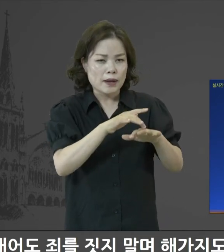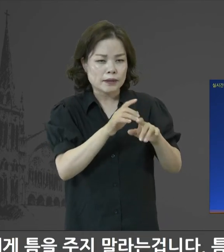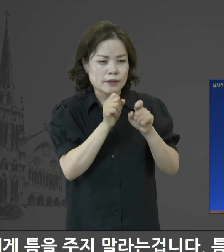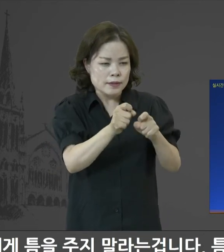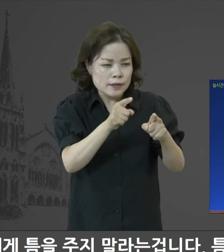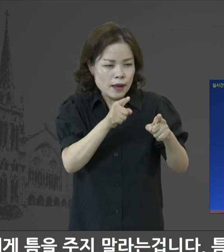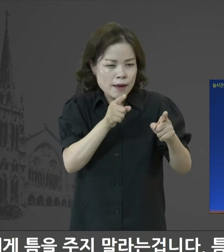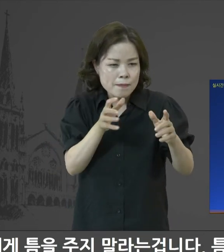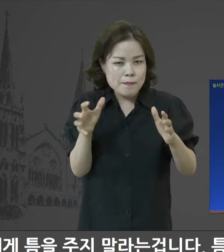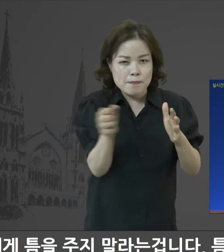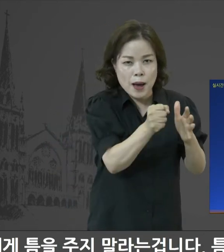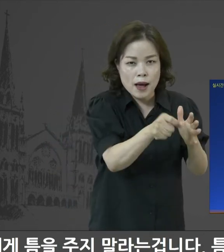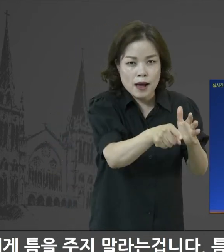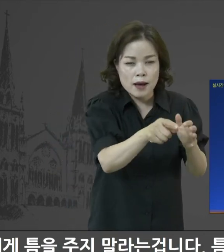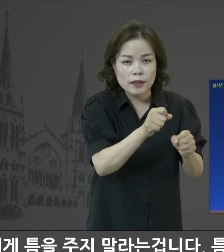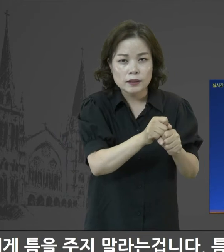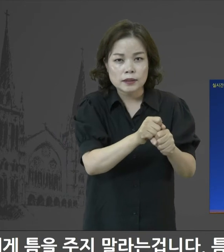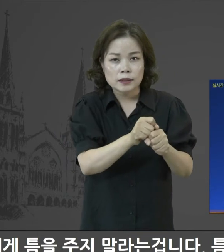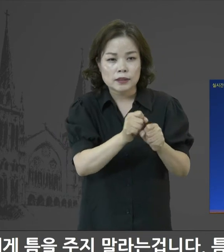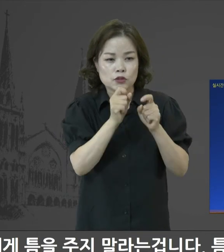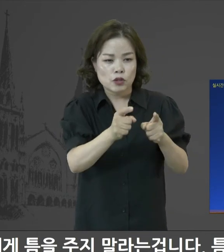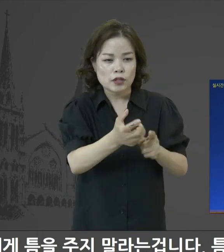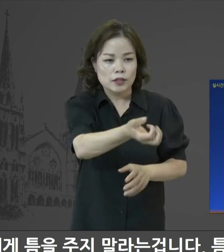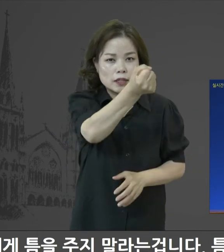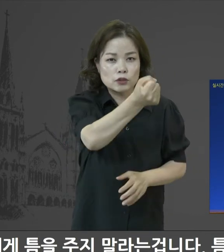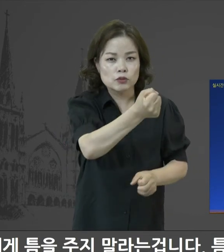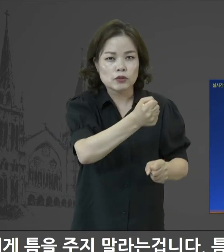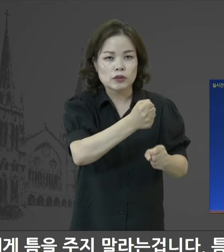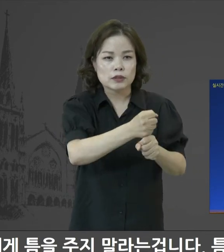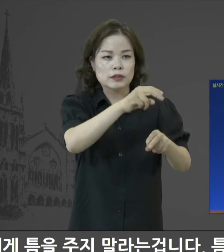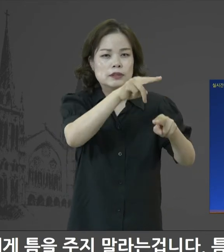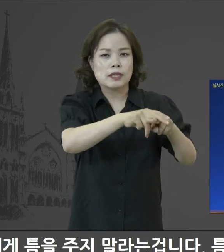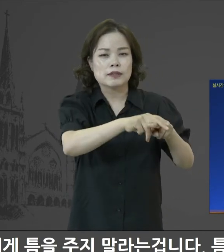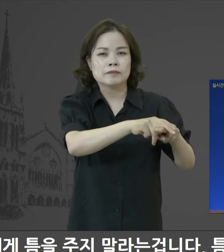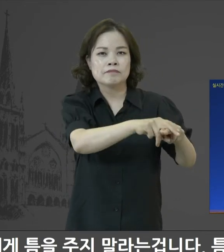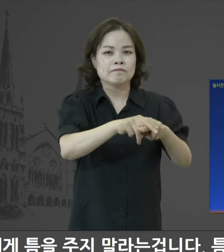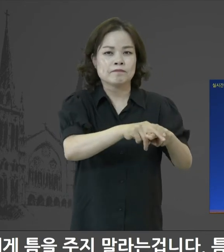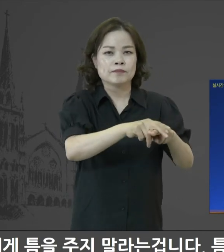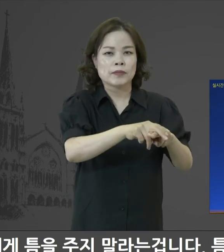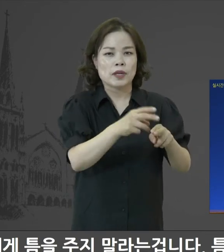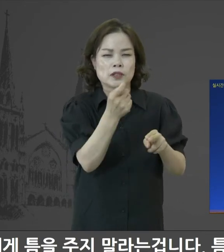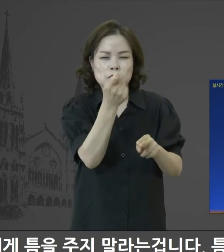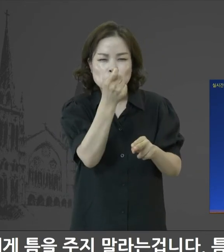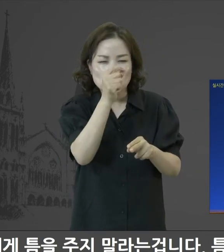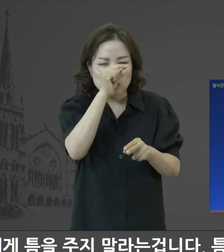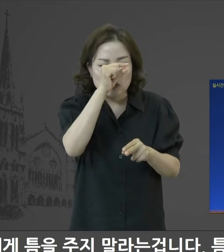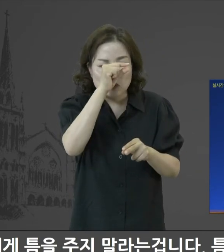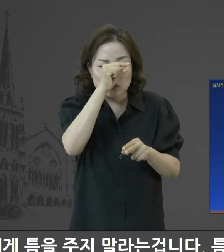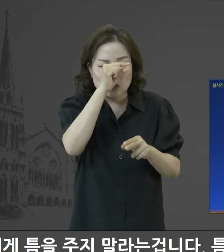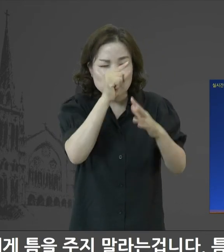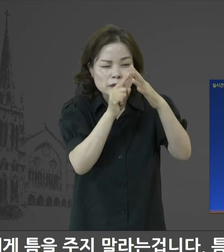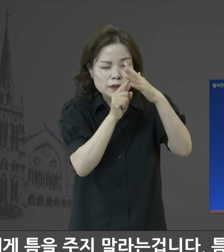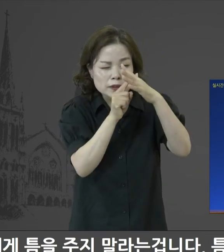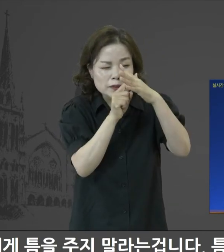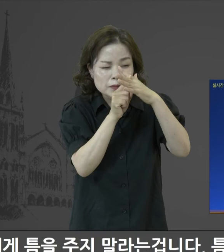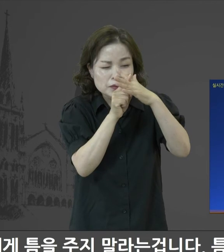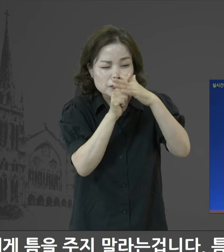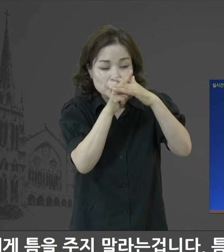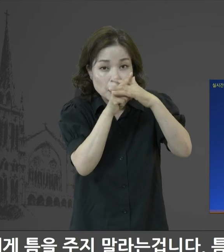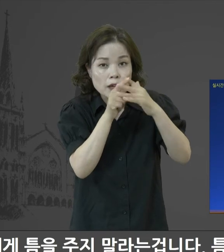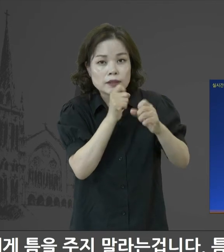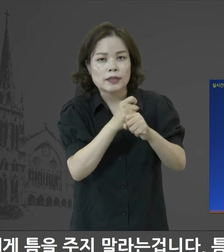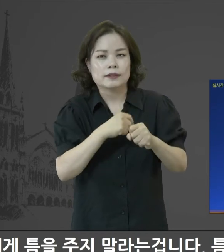타고 들어와서 이 틈에 자리를 트는다는 겁니다. 적은 틈이지만 그 적은 틈을 타고 들어와서